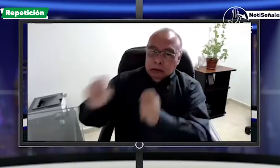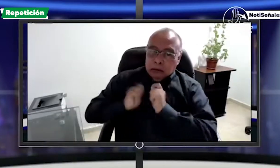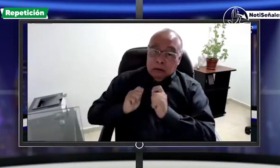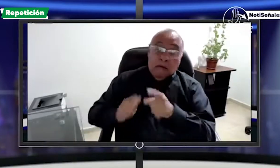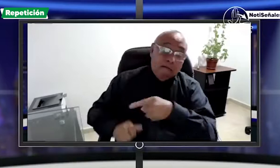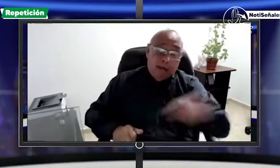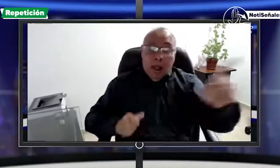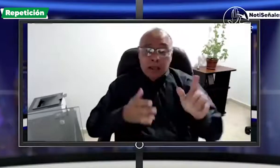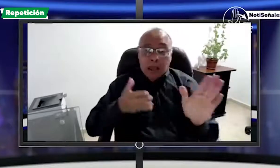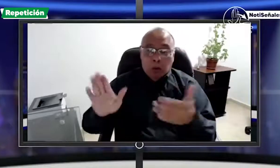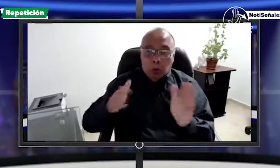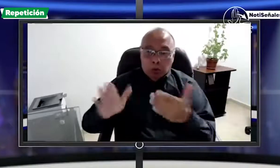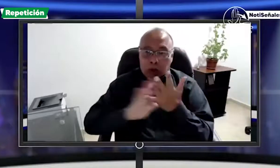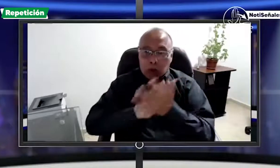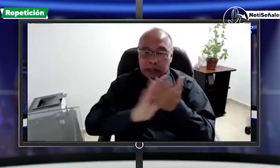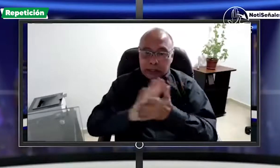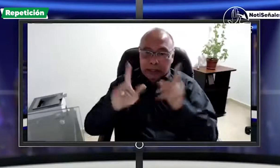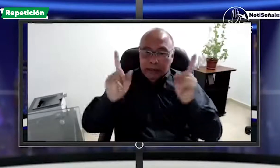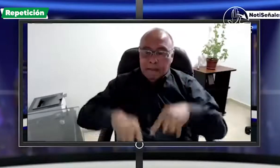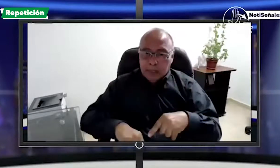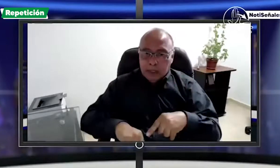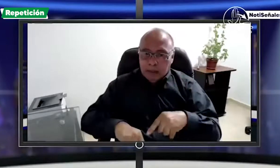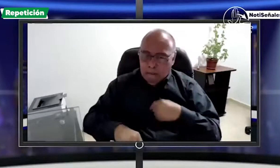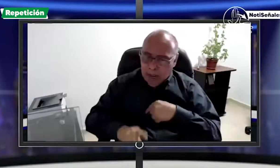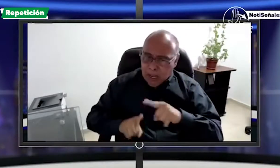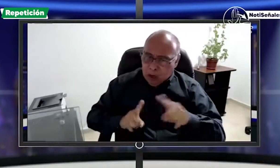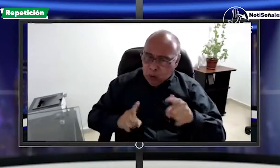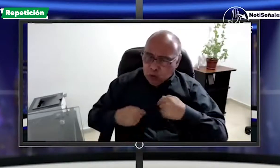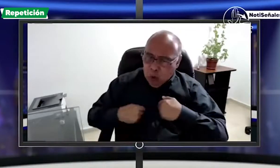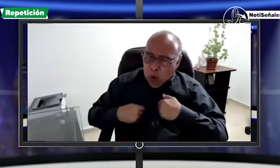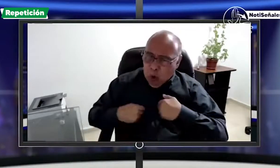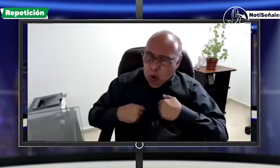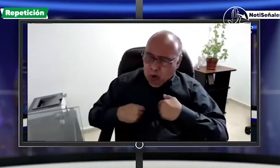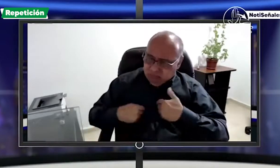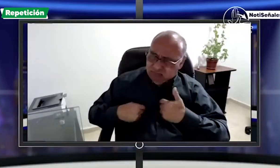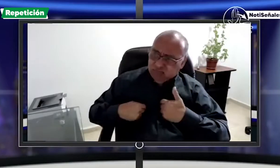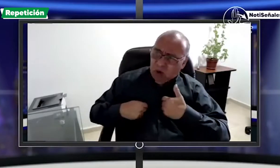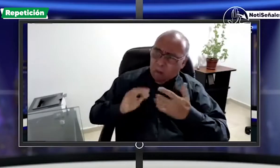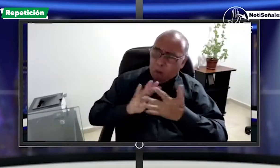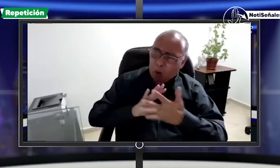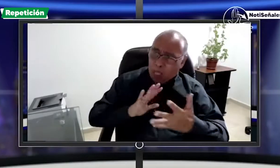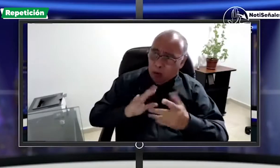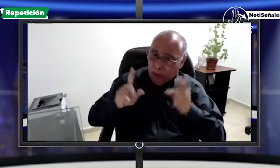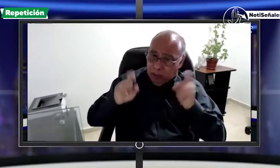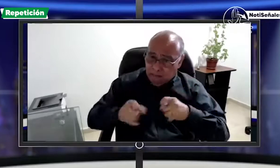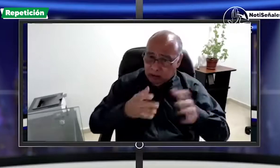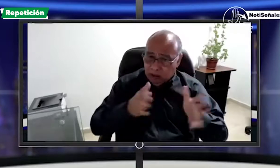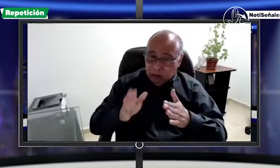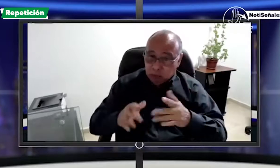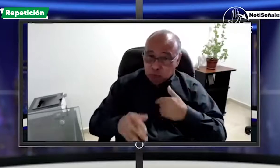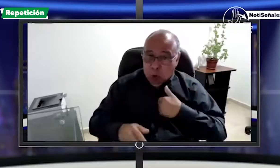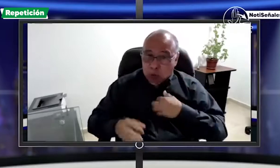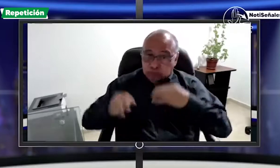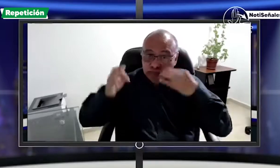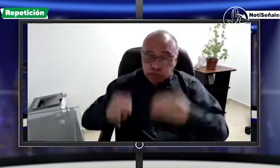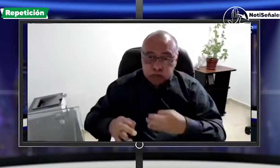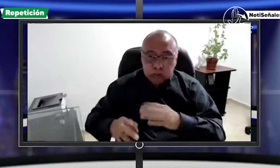¿Qué se Piensa Sobre El Modelo Lingüístico Se dice El Modelo Lingüístico También Tiene Que Ir A Dar Clases De Lengua De Señas